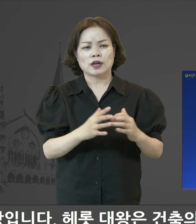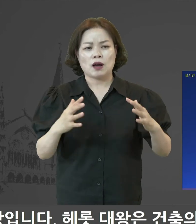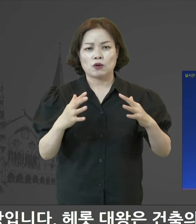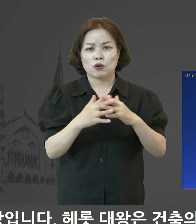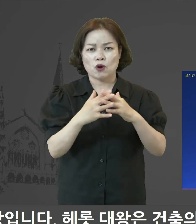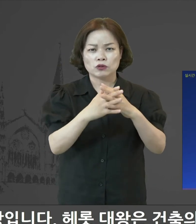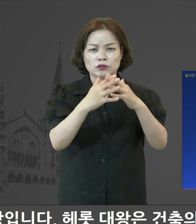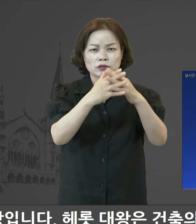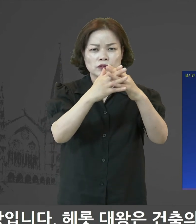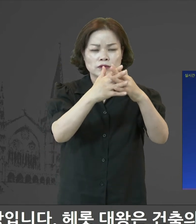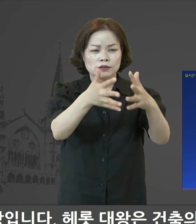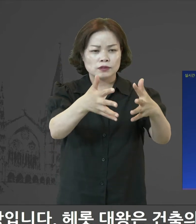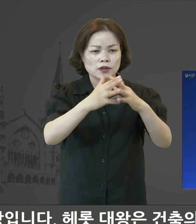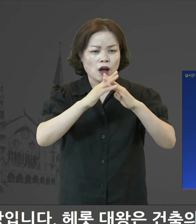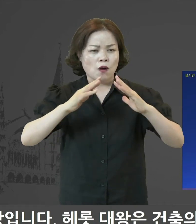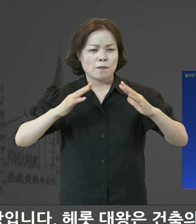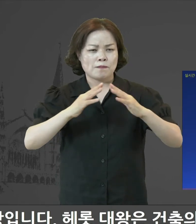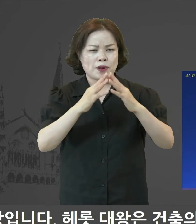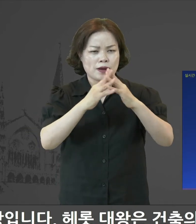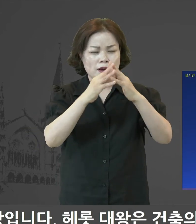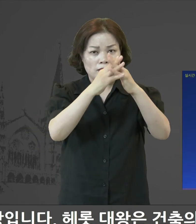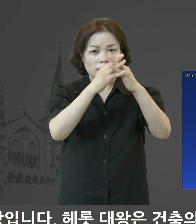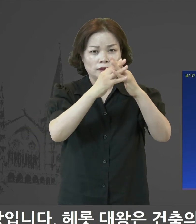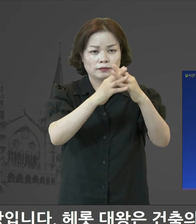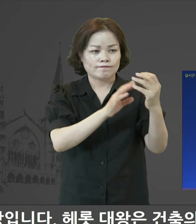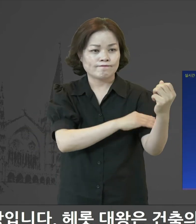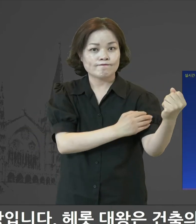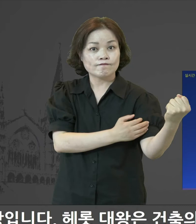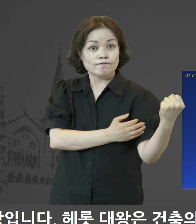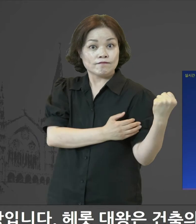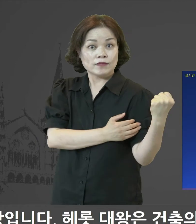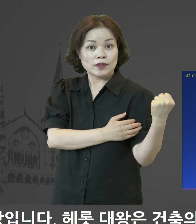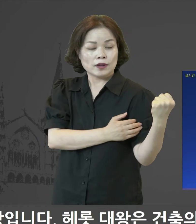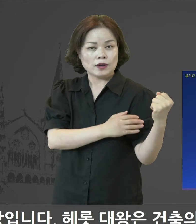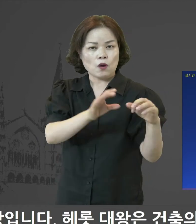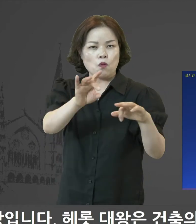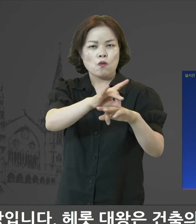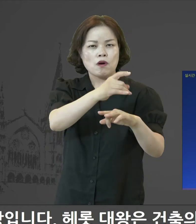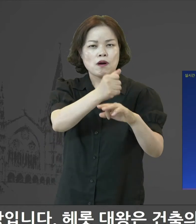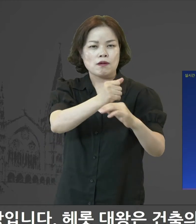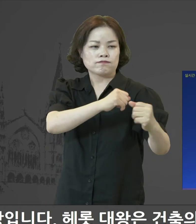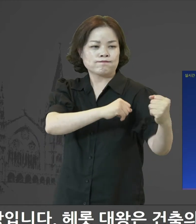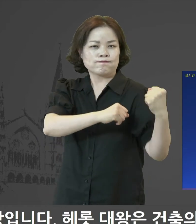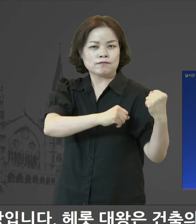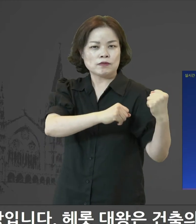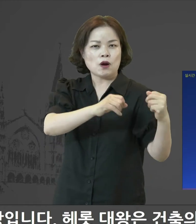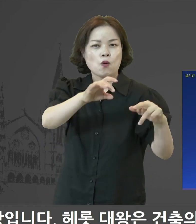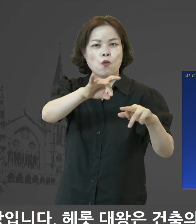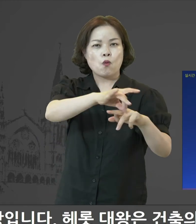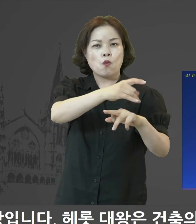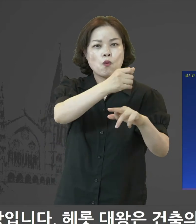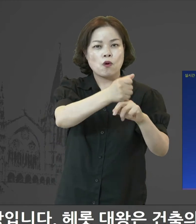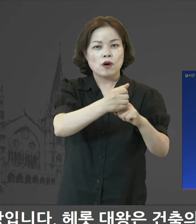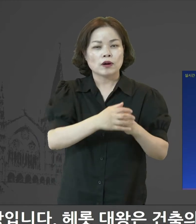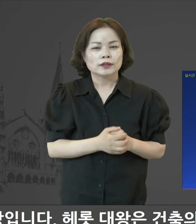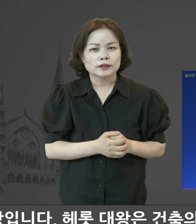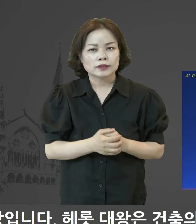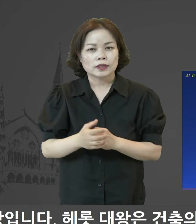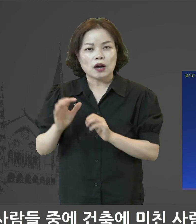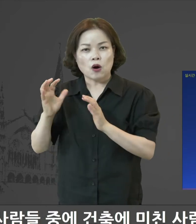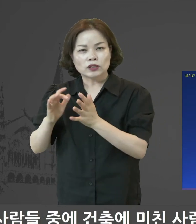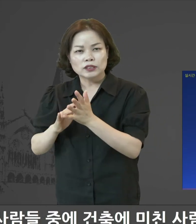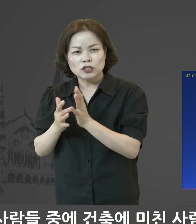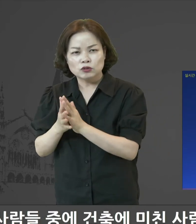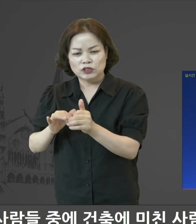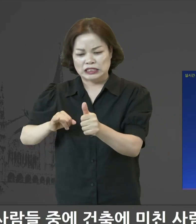건축에 미친 사람, 그러니까 자기가 이제 그 세력도 있잖아요. 이 유대 지경을 다 다스리는 헤롯 대왕, 그러니까 예수님, 어린 예수님